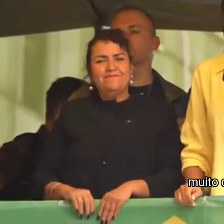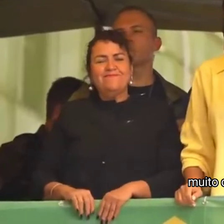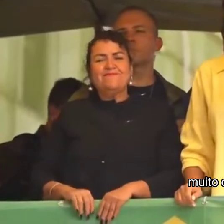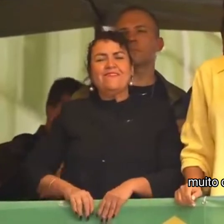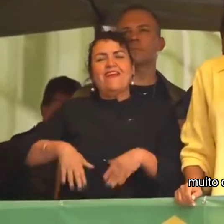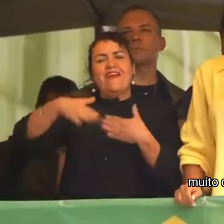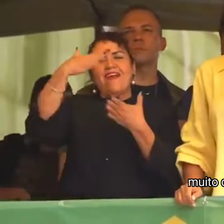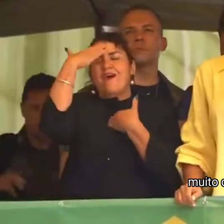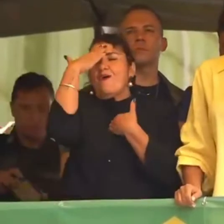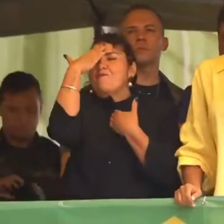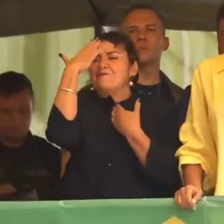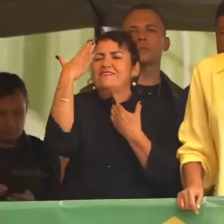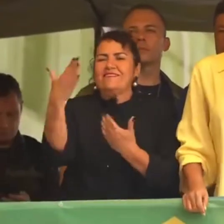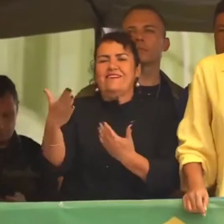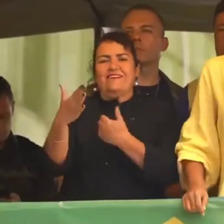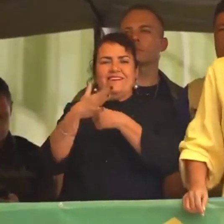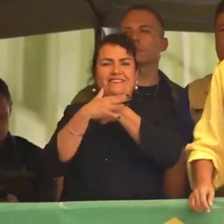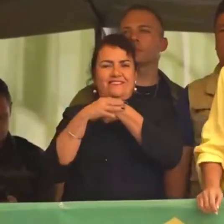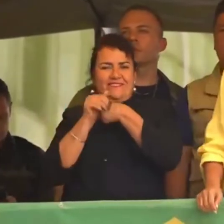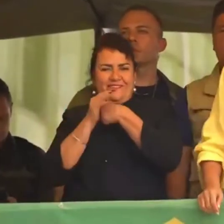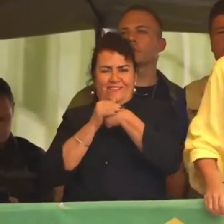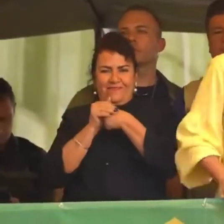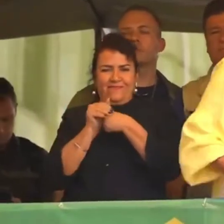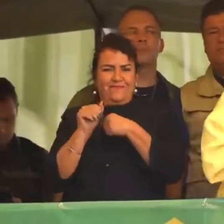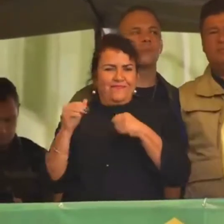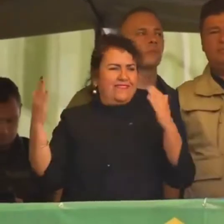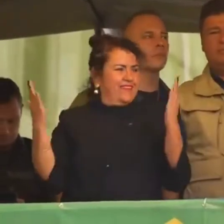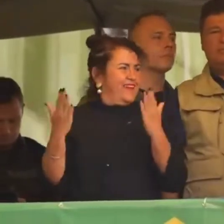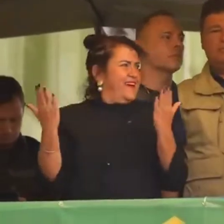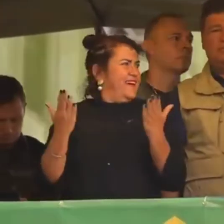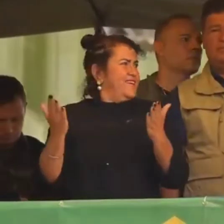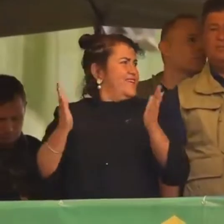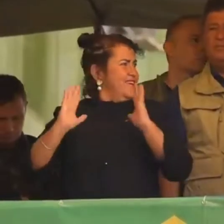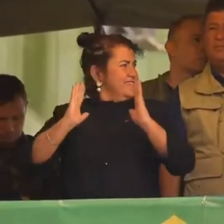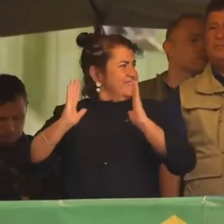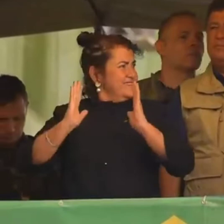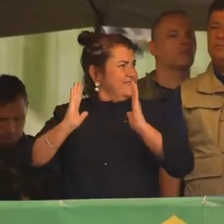Muito obrigada, meus queridos. Nesse momento.